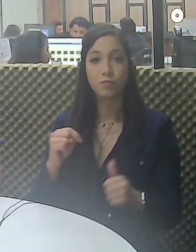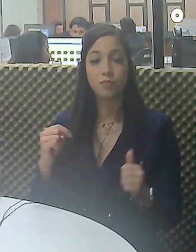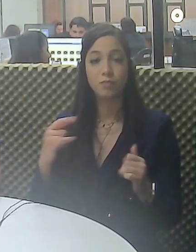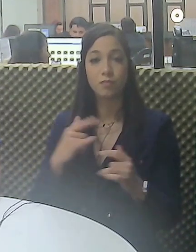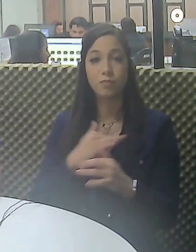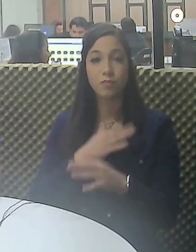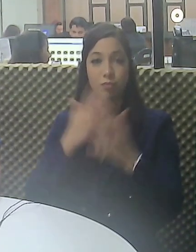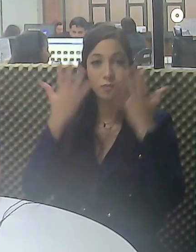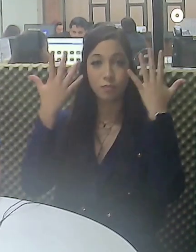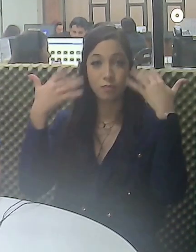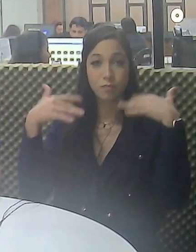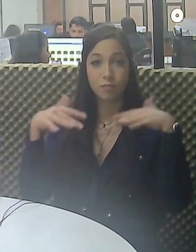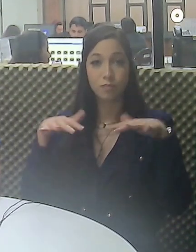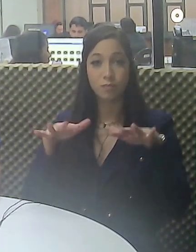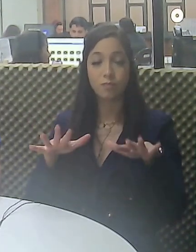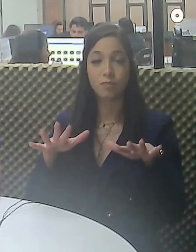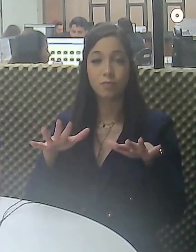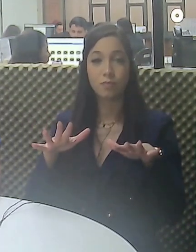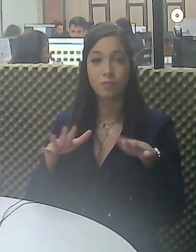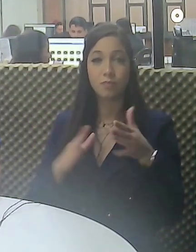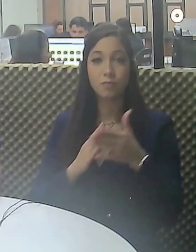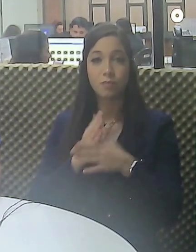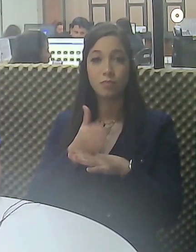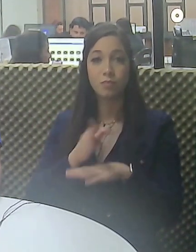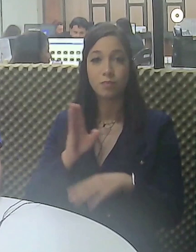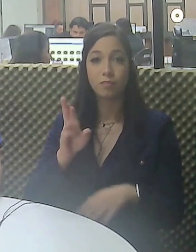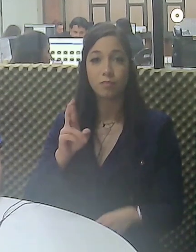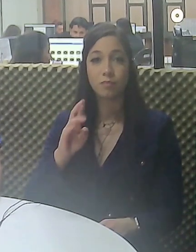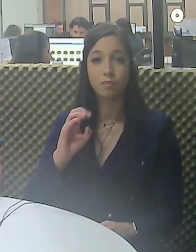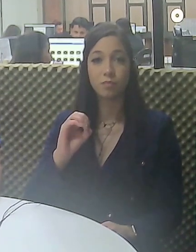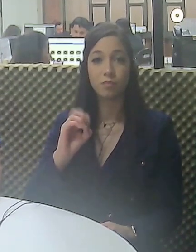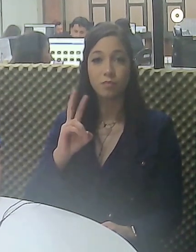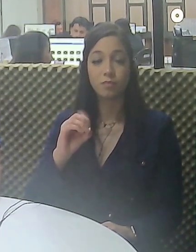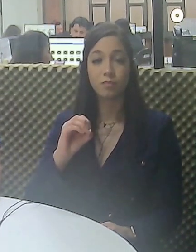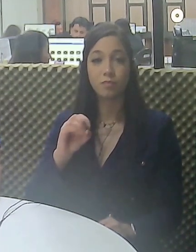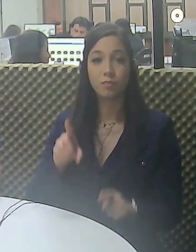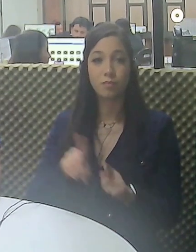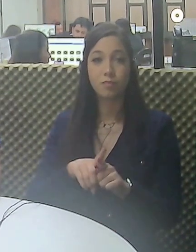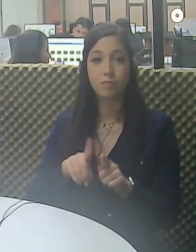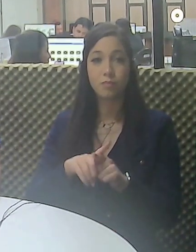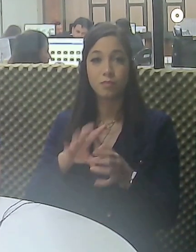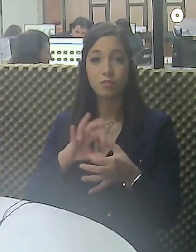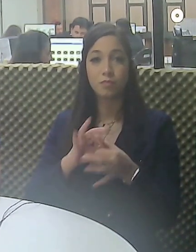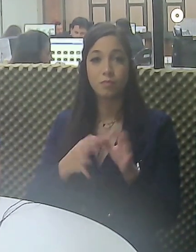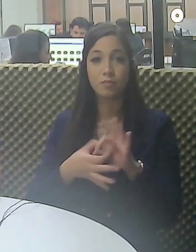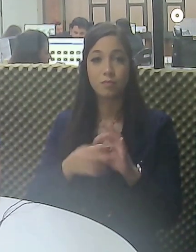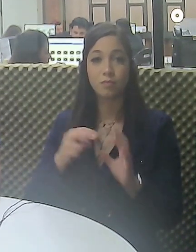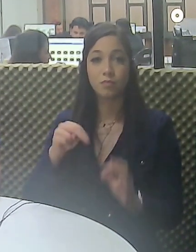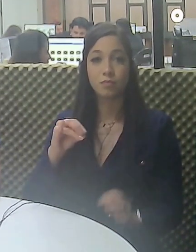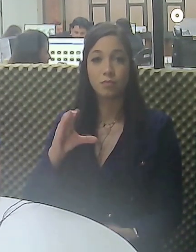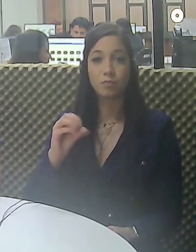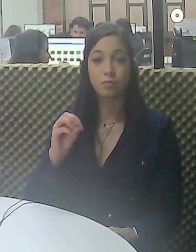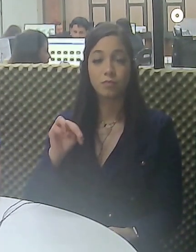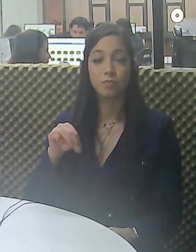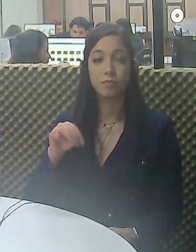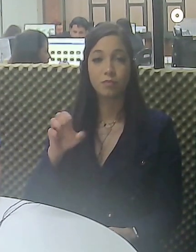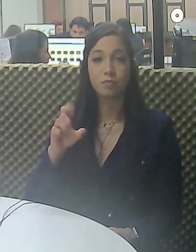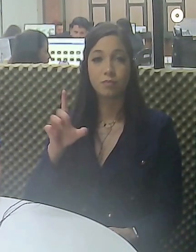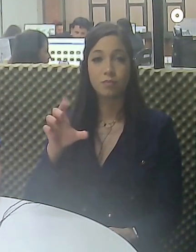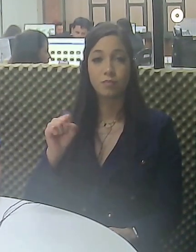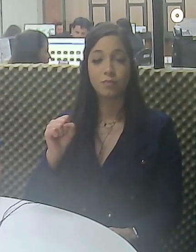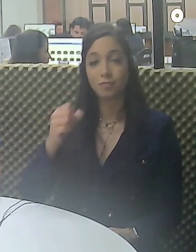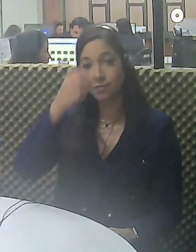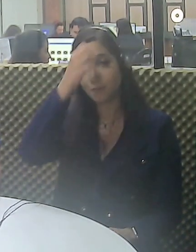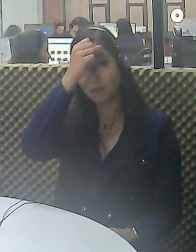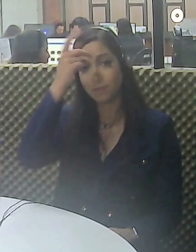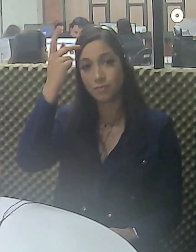mais fluido para quem precisa acessar a BR-050 e o anel viário pela Avenida Nicomedes Alves dos Santos. O